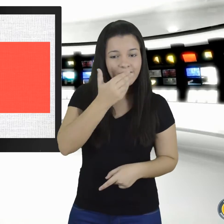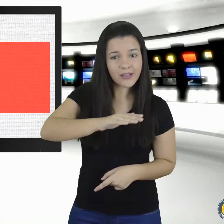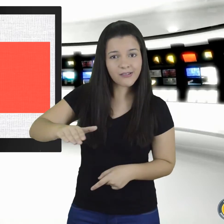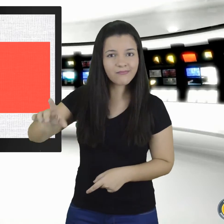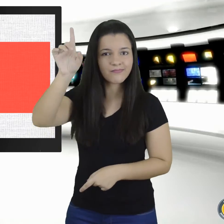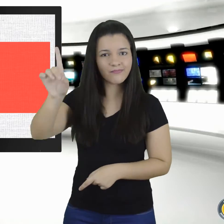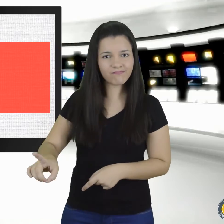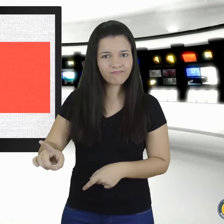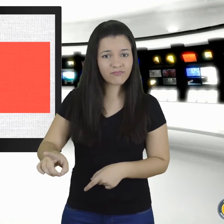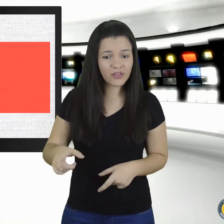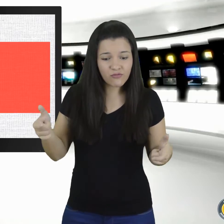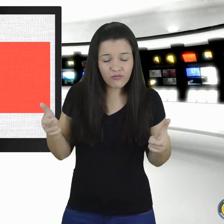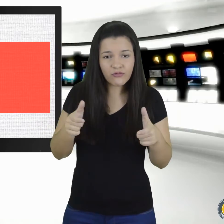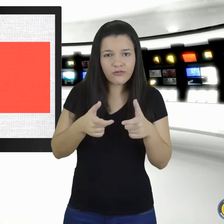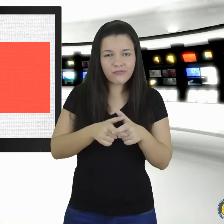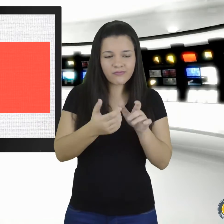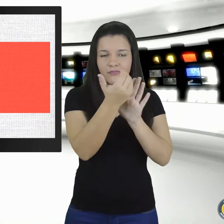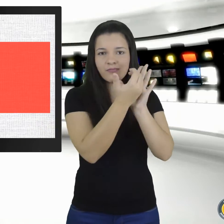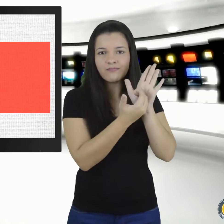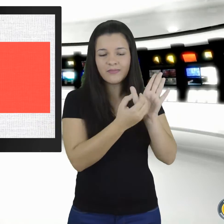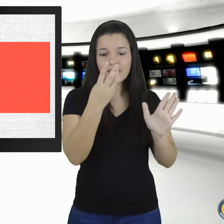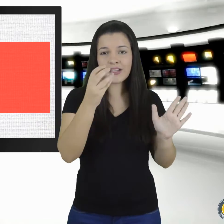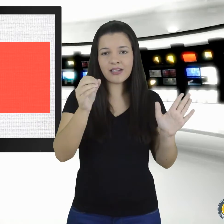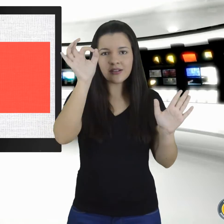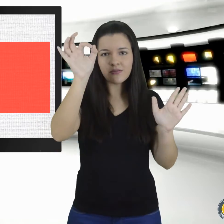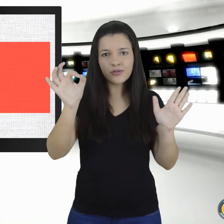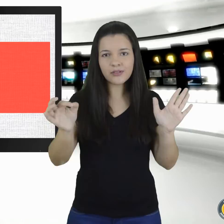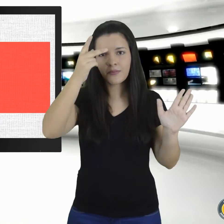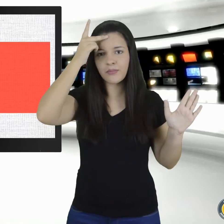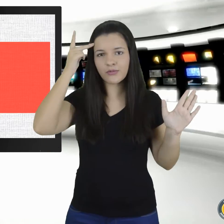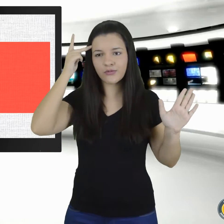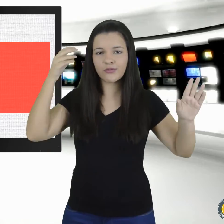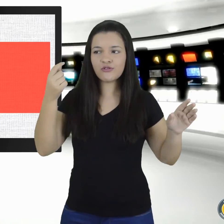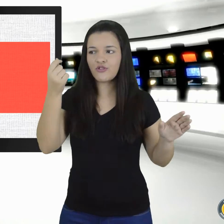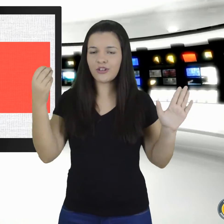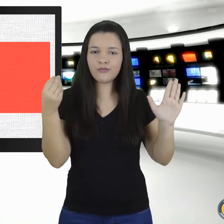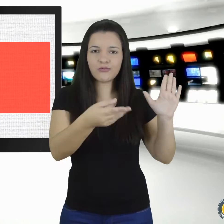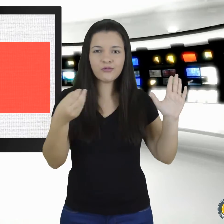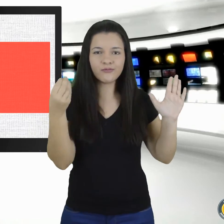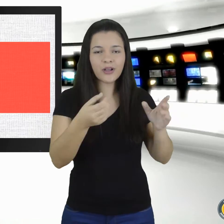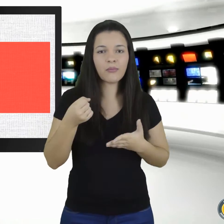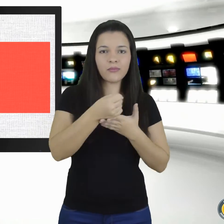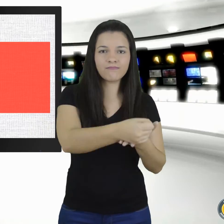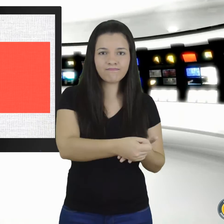de aproximadamente 30% nas doações de recursos. A informação é de